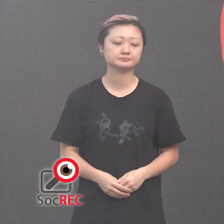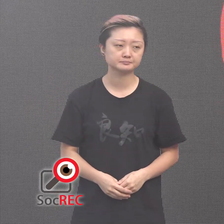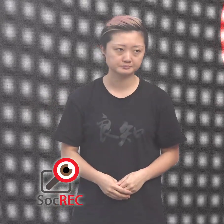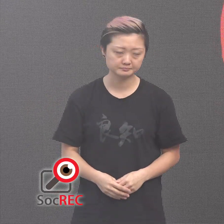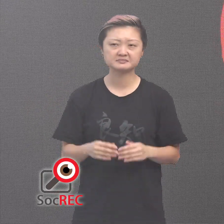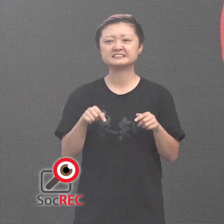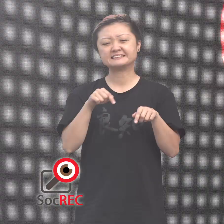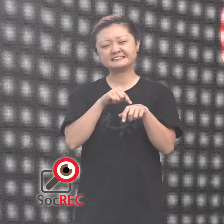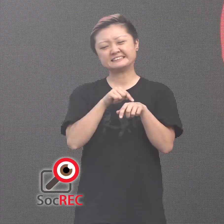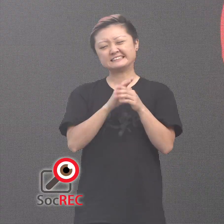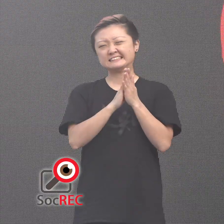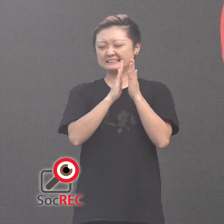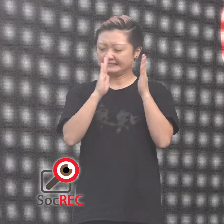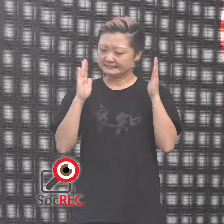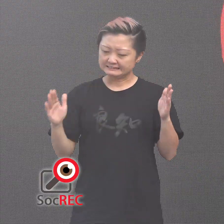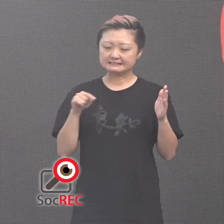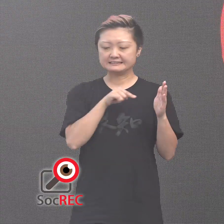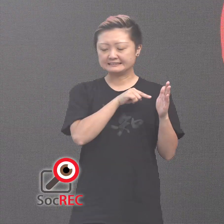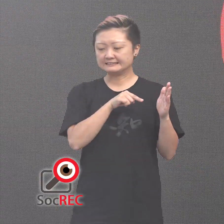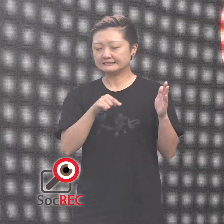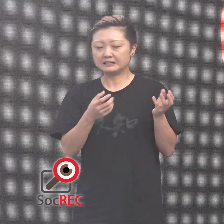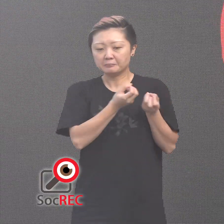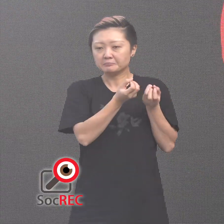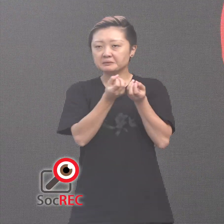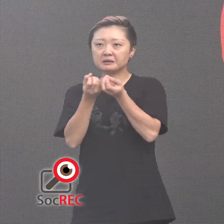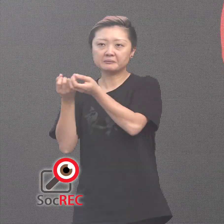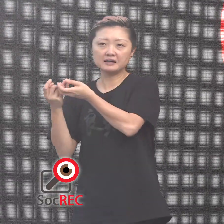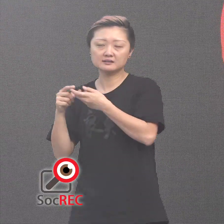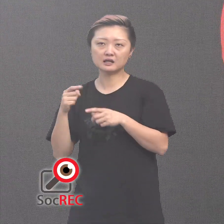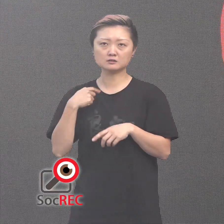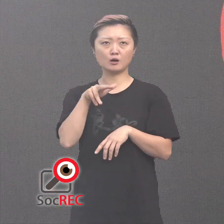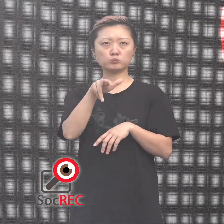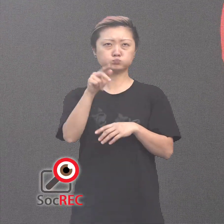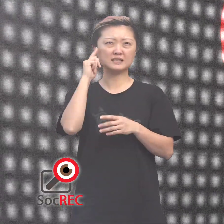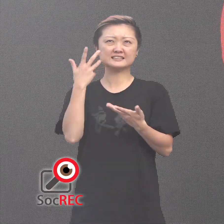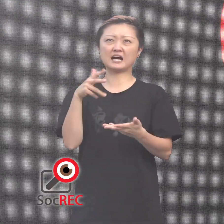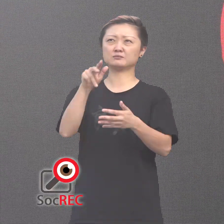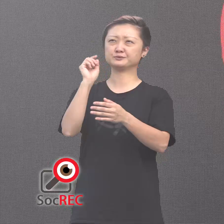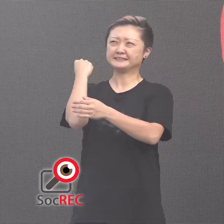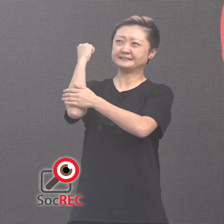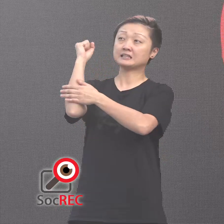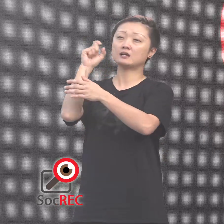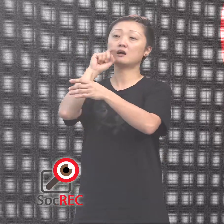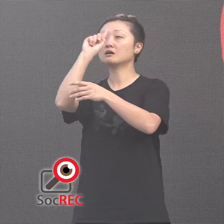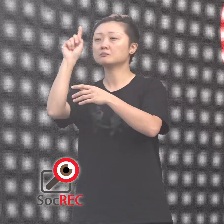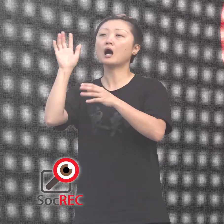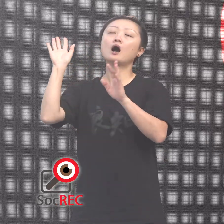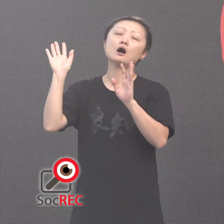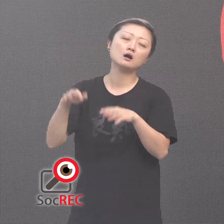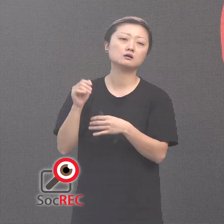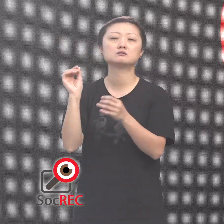这段时间我知道这个运动开始变得消沉，有很多人变得有些绝